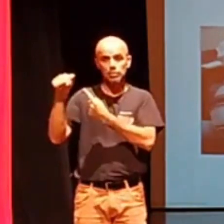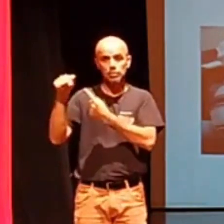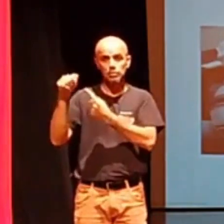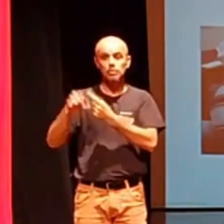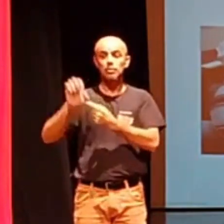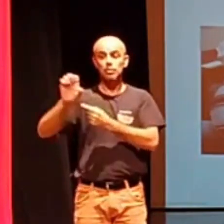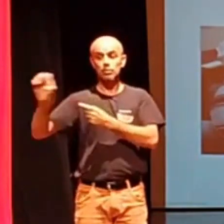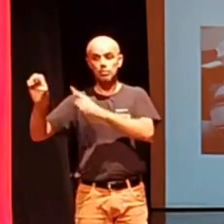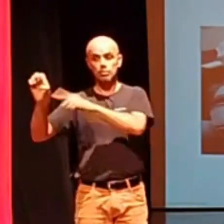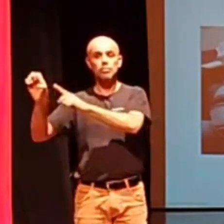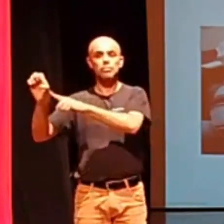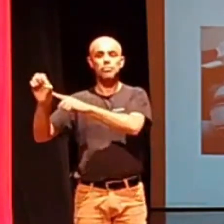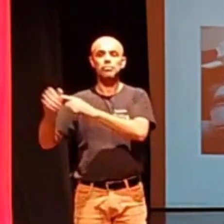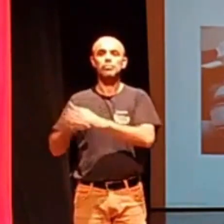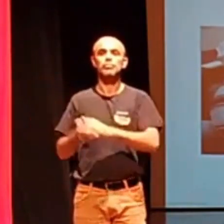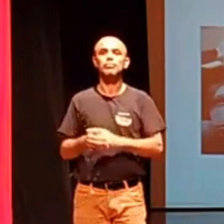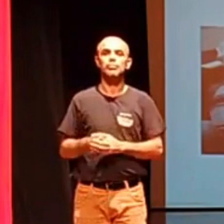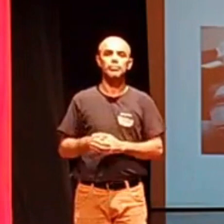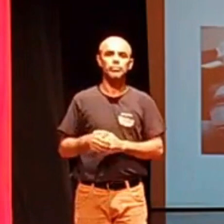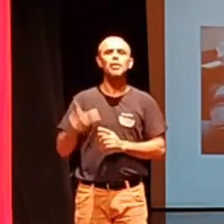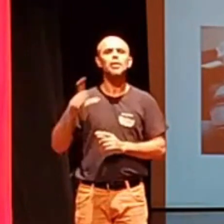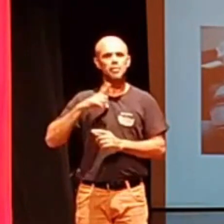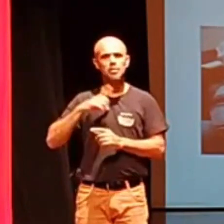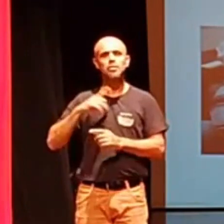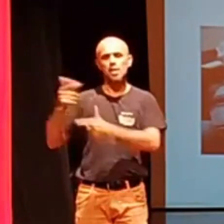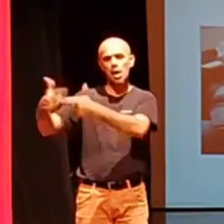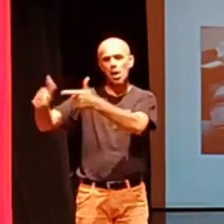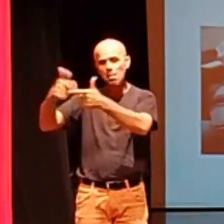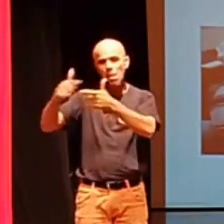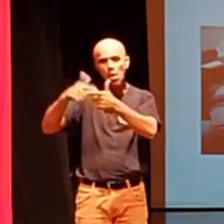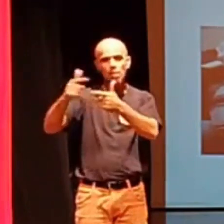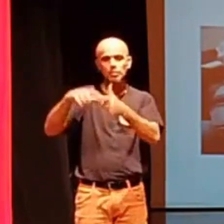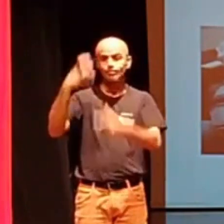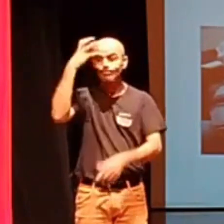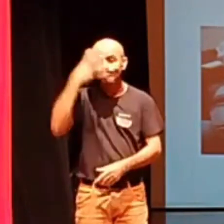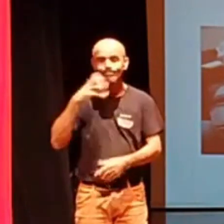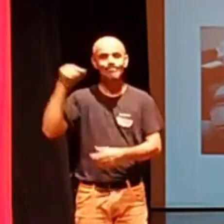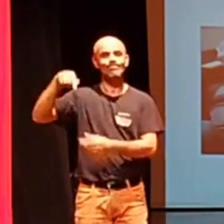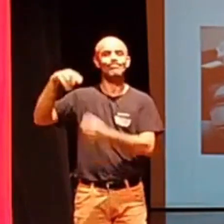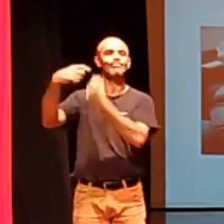esquerda, ela é uma paciente que tinha um problema sério na coluna, uma paciente